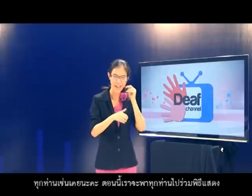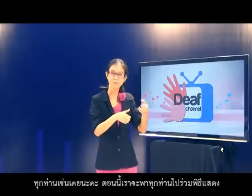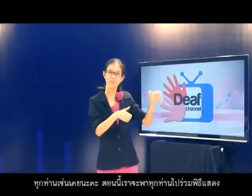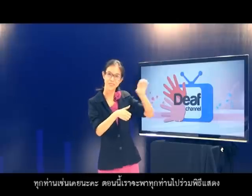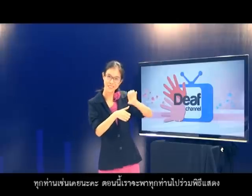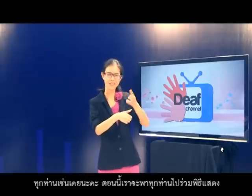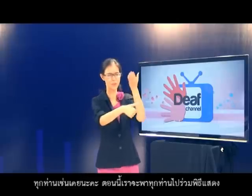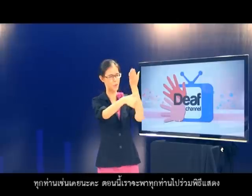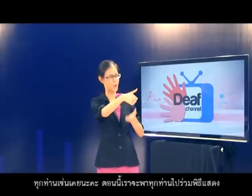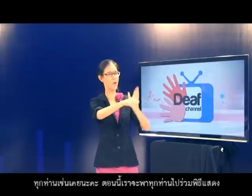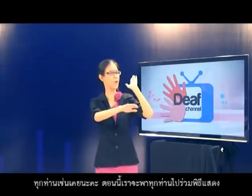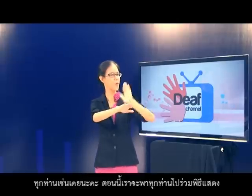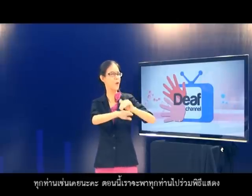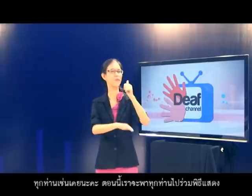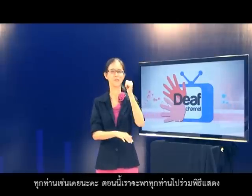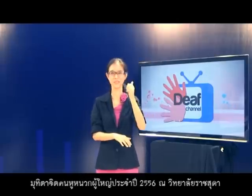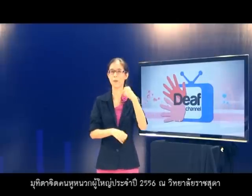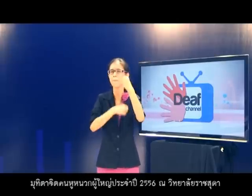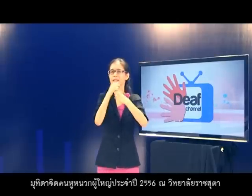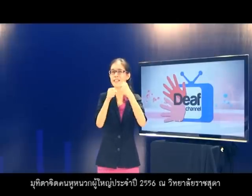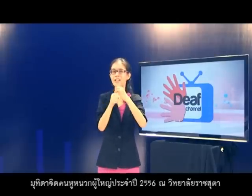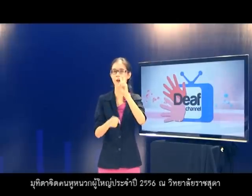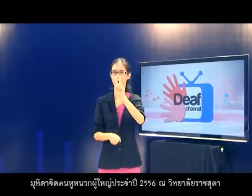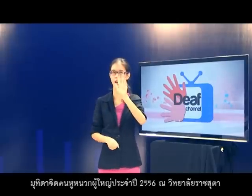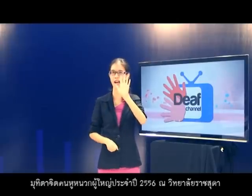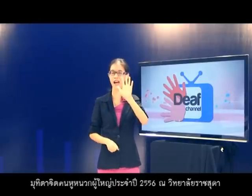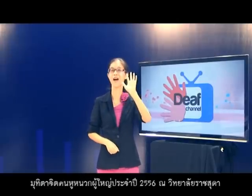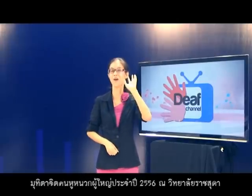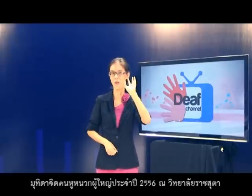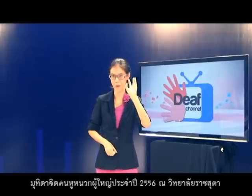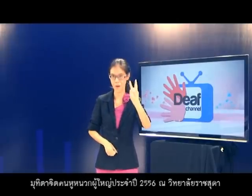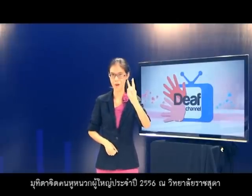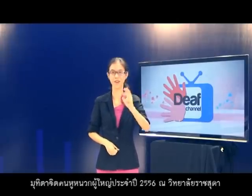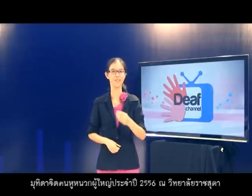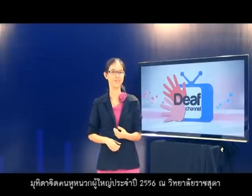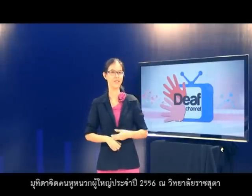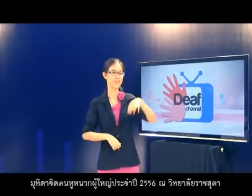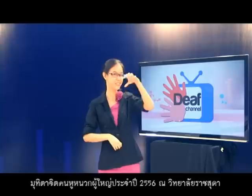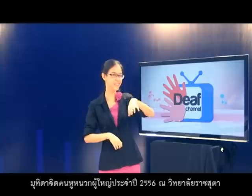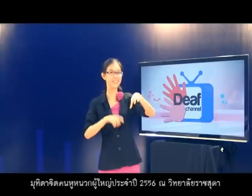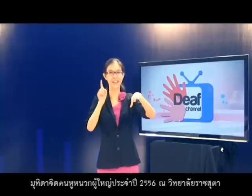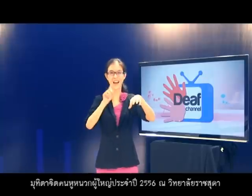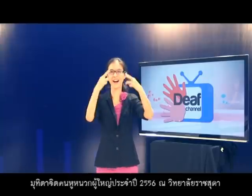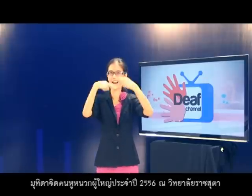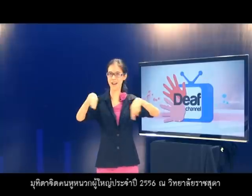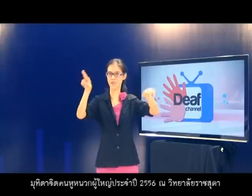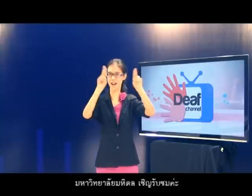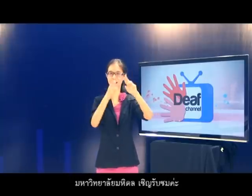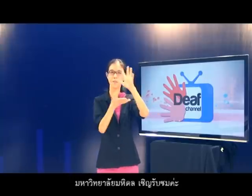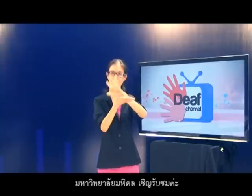ทุกท่านไปร่วมพิธีแสดงมุทิตาจิตคนหูหนวกผู้ใหญ่ประจำปี2556ณวิทยาลัยราชสุด